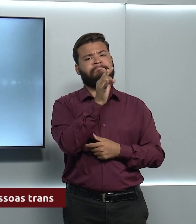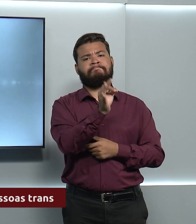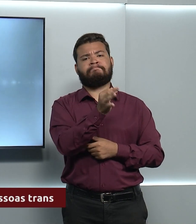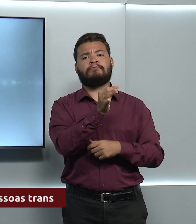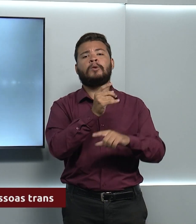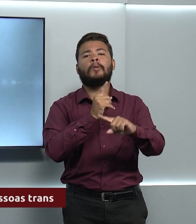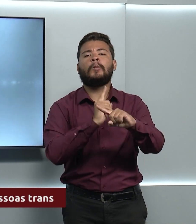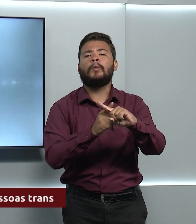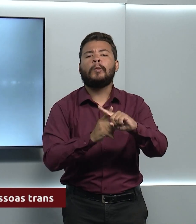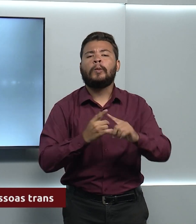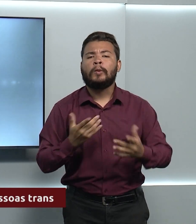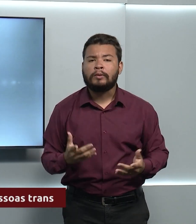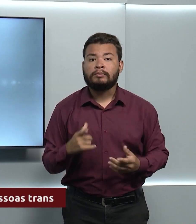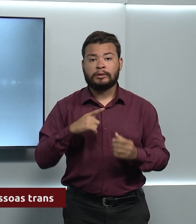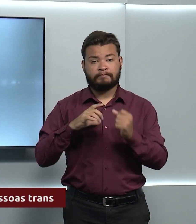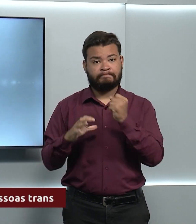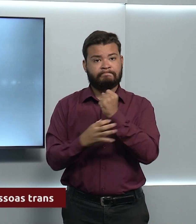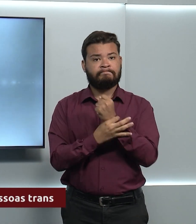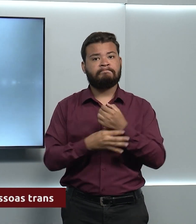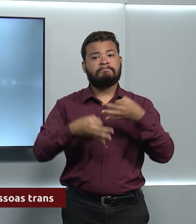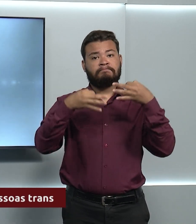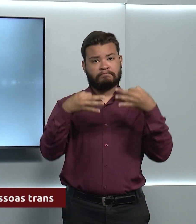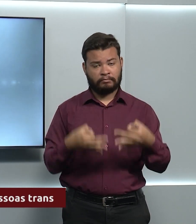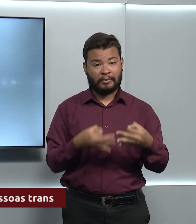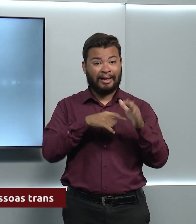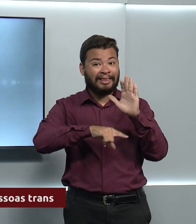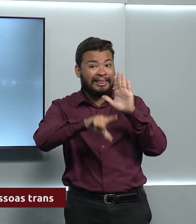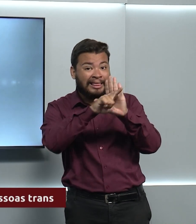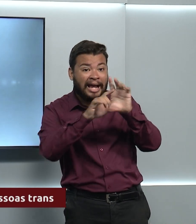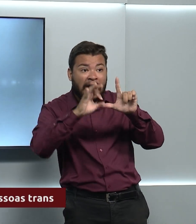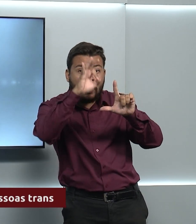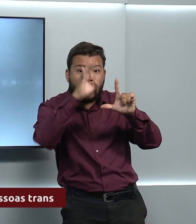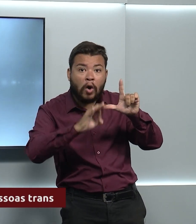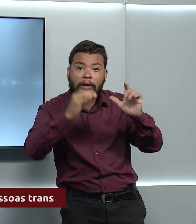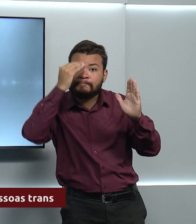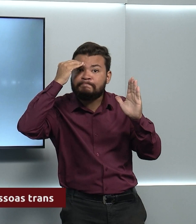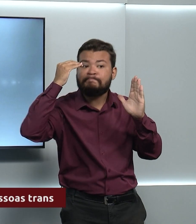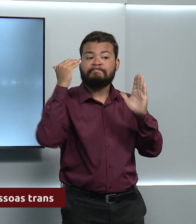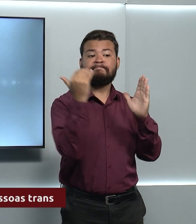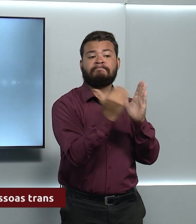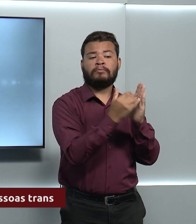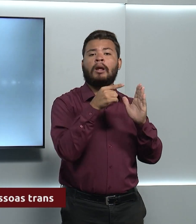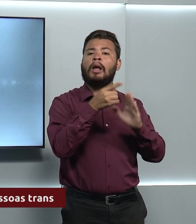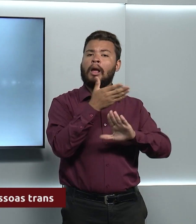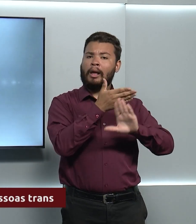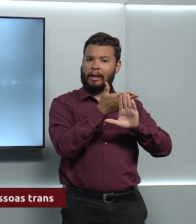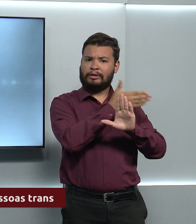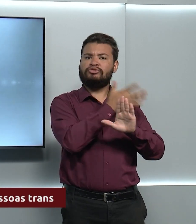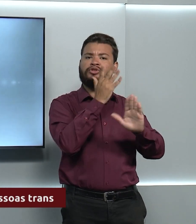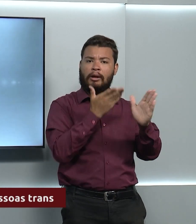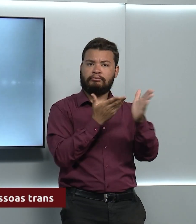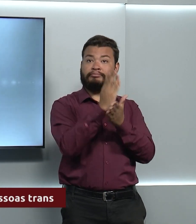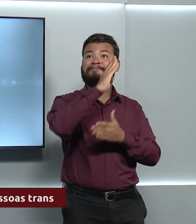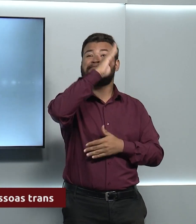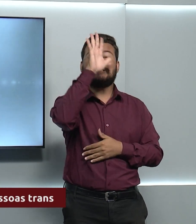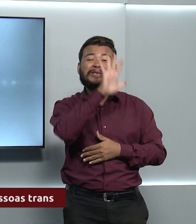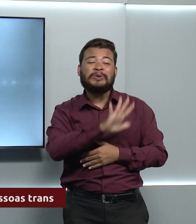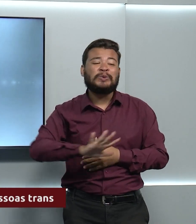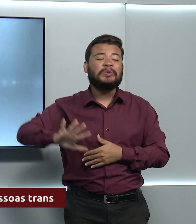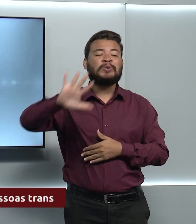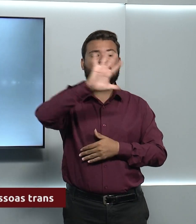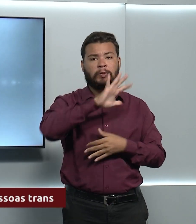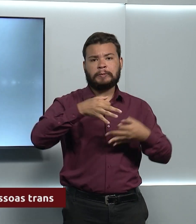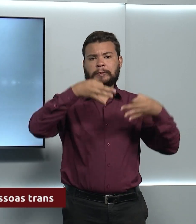ela garante a aplicabilidade da Lei de Cotas Nacional, né? Que foi aprovada a sua revisão no